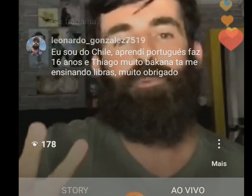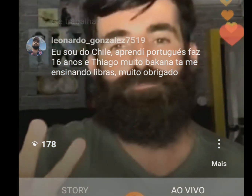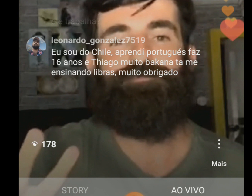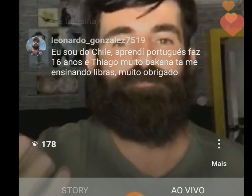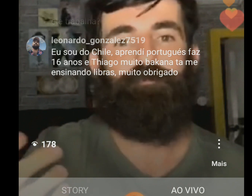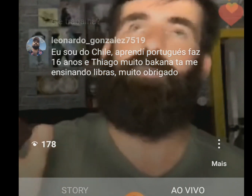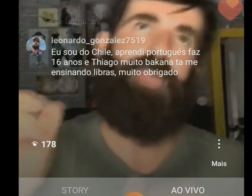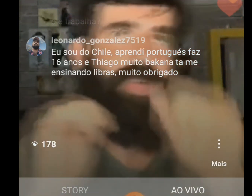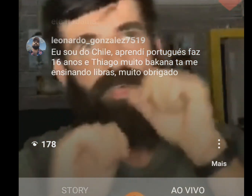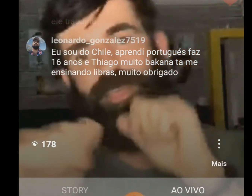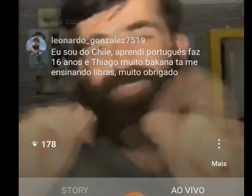bêbado, tonto, não.